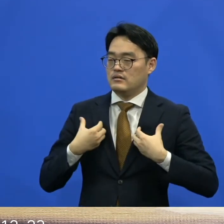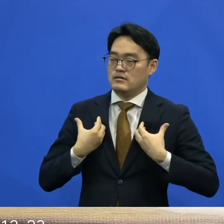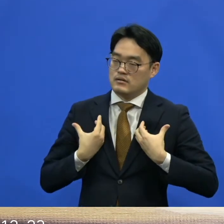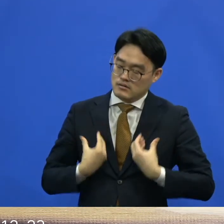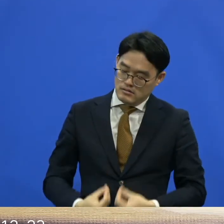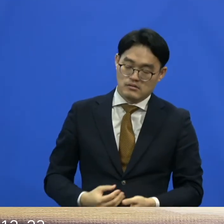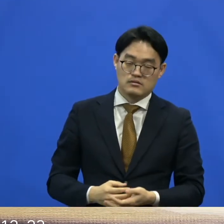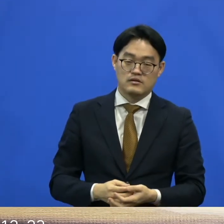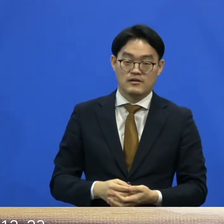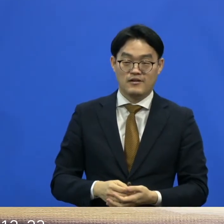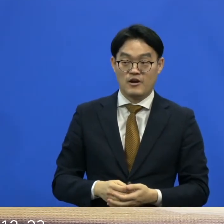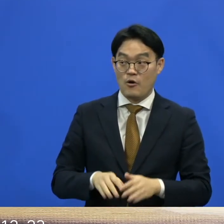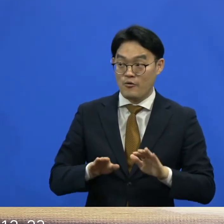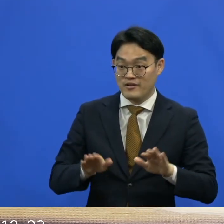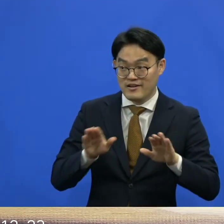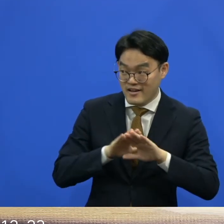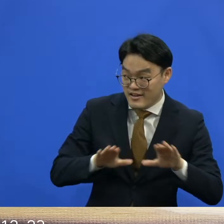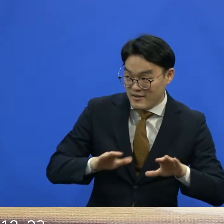내일은 해결되겠지.